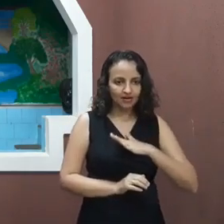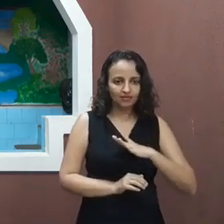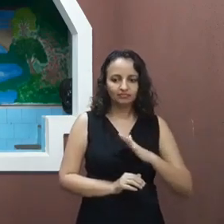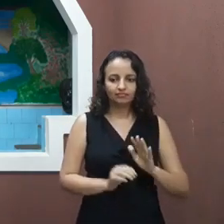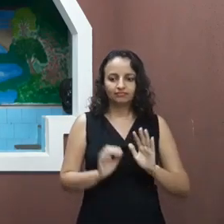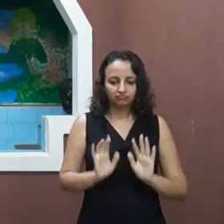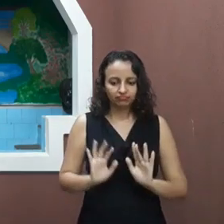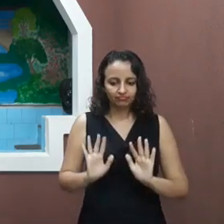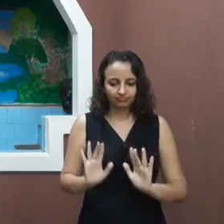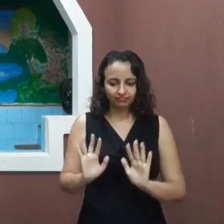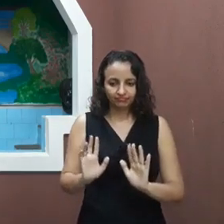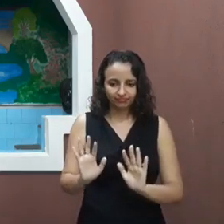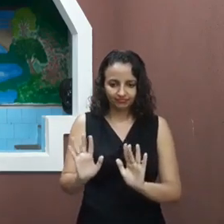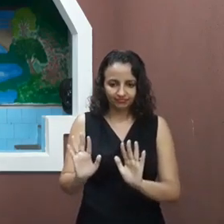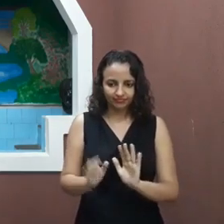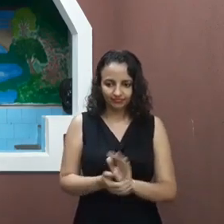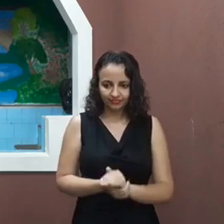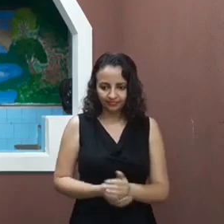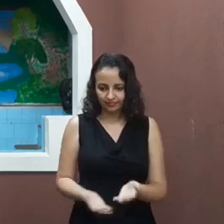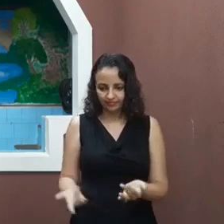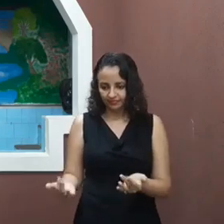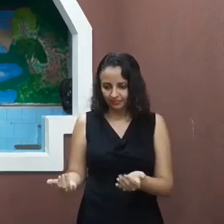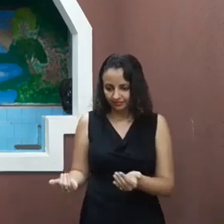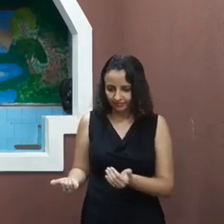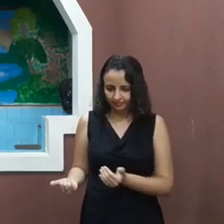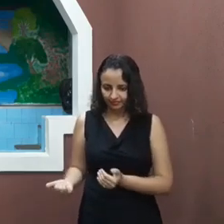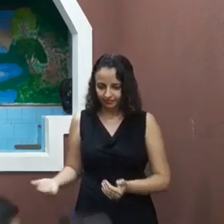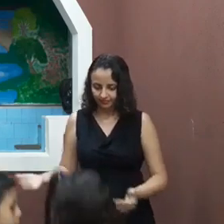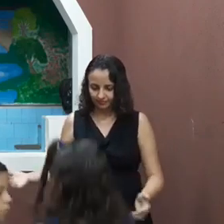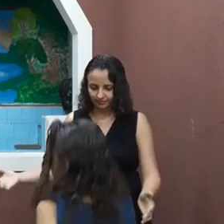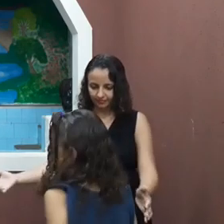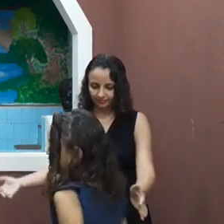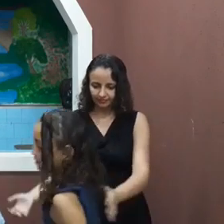crianças. Vai em cima, junto com a visão.